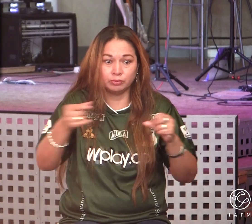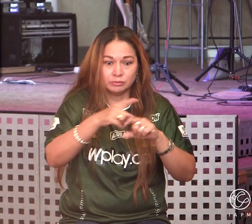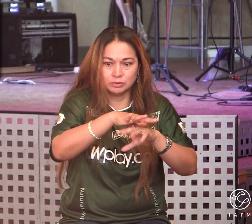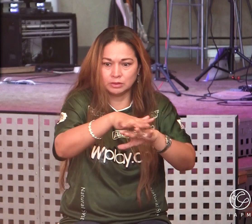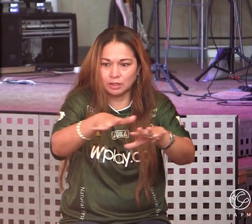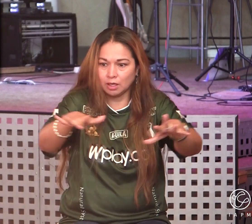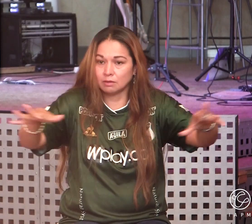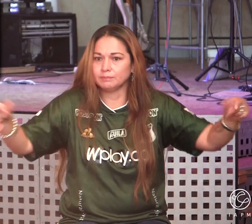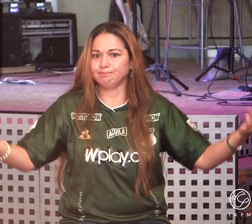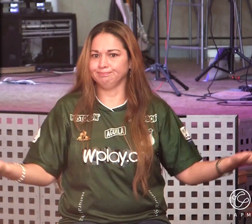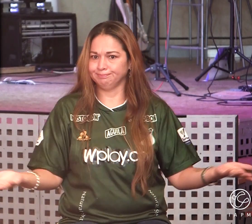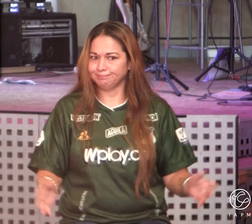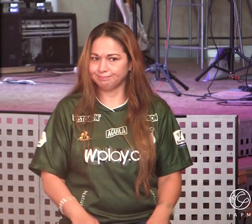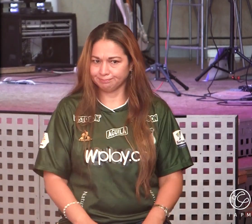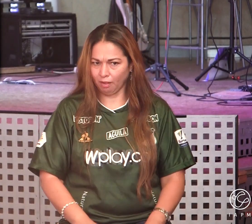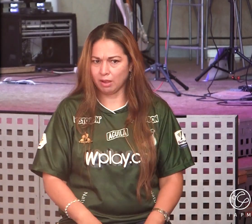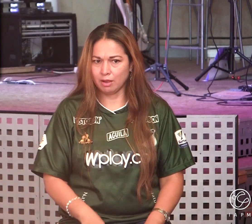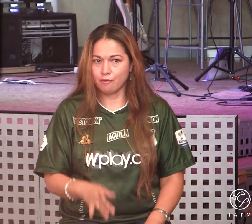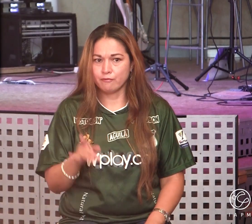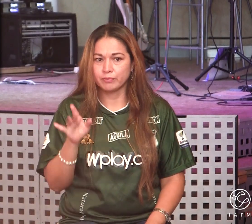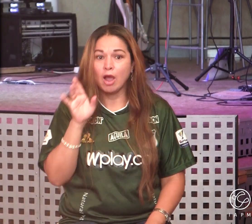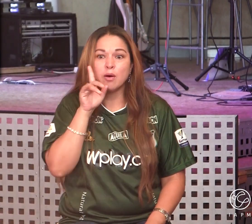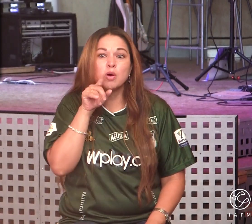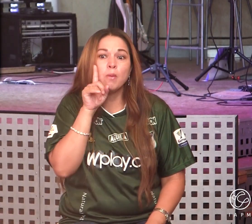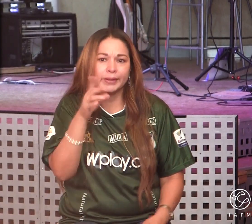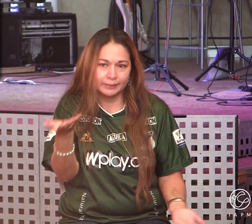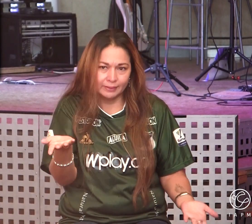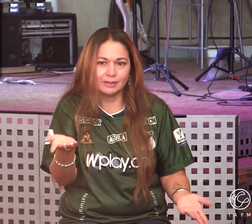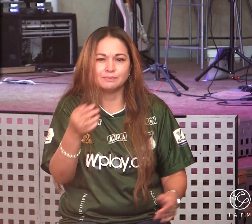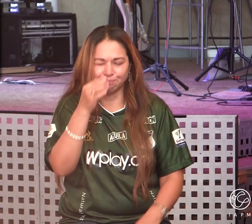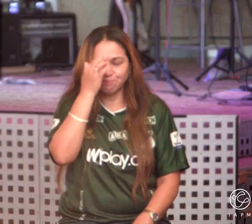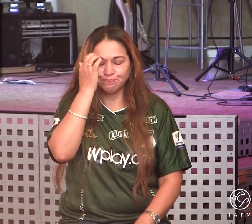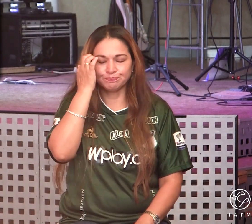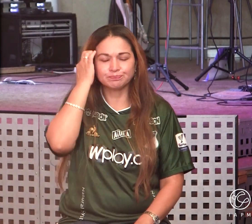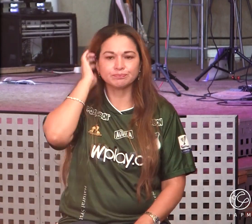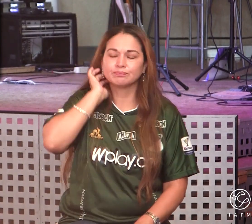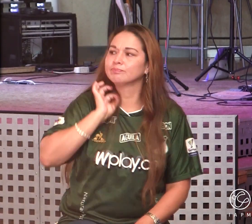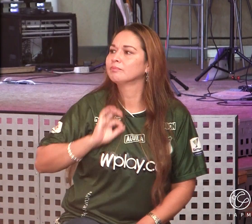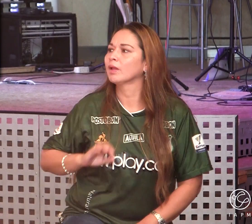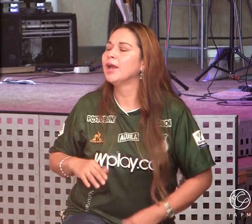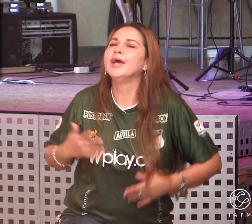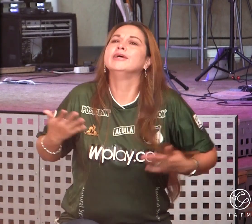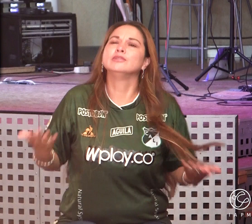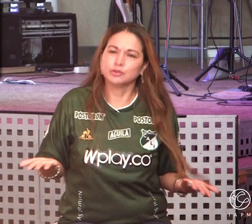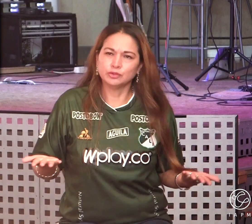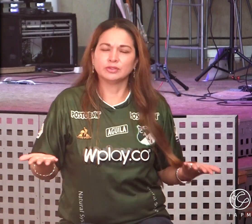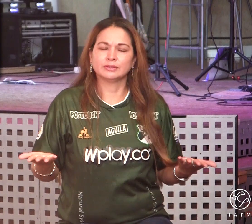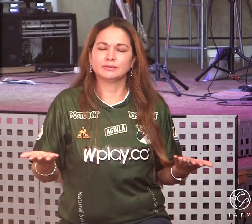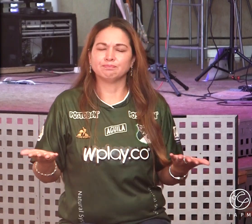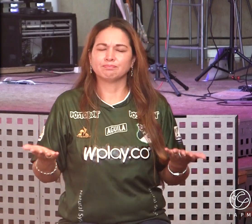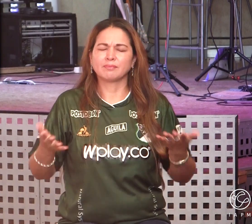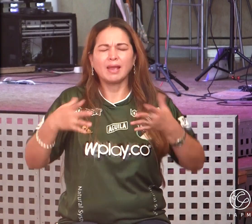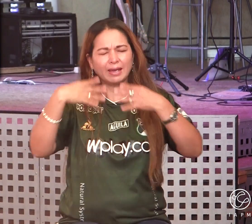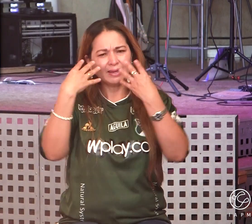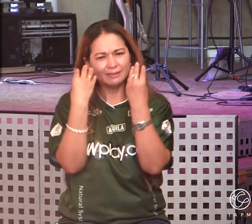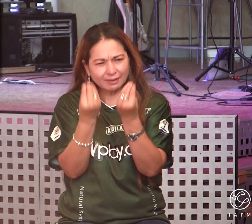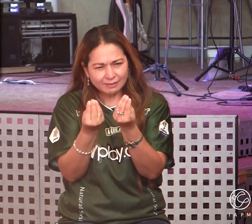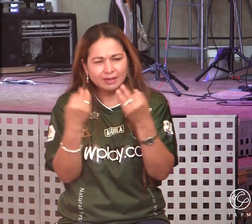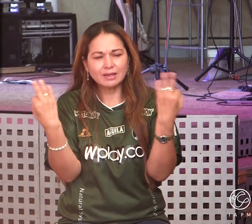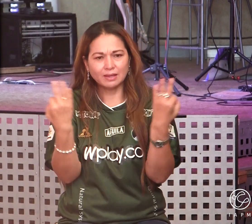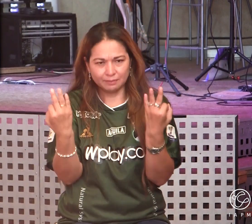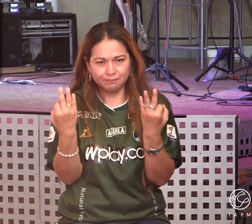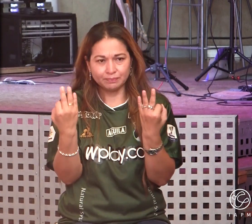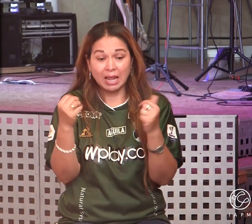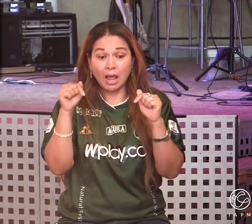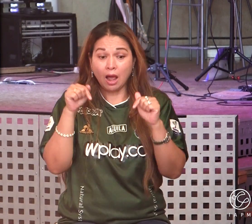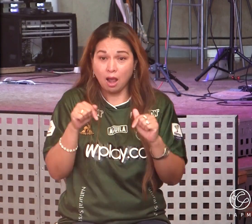realmente era diciembre. Después de esto no hemos sabido nada más del famoso. Lo que quiero decir es, como entender bien el tiempo en que estamos no ha